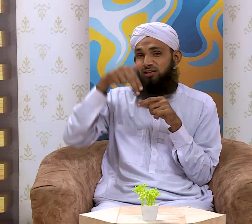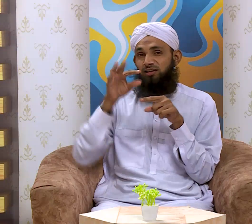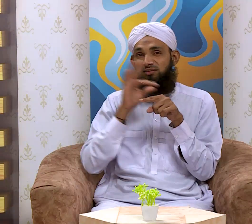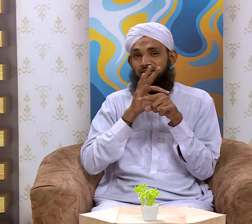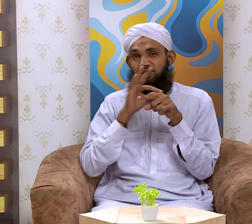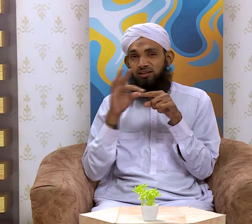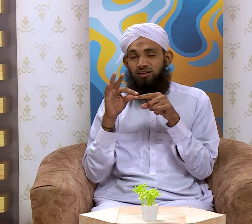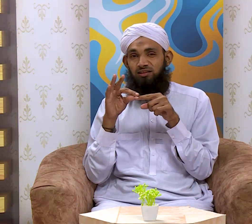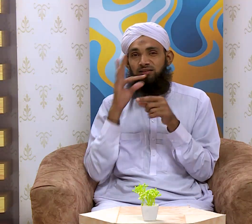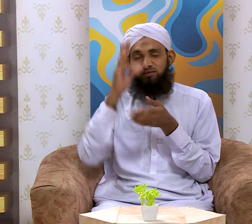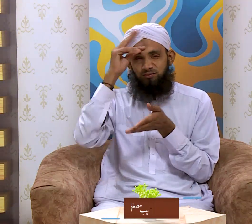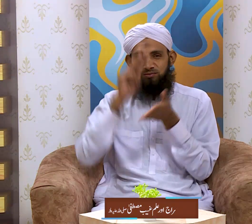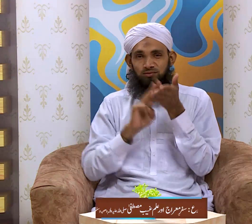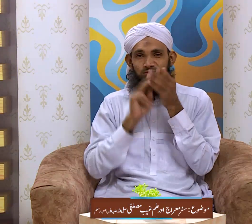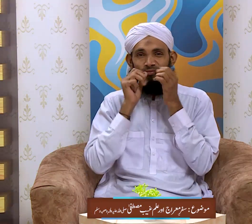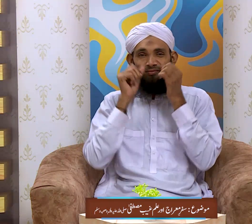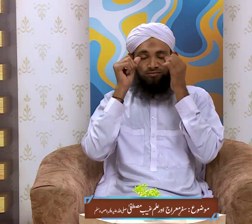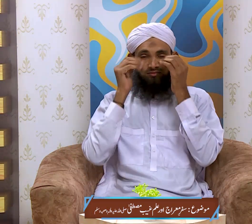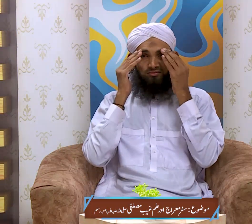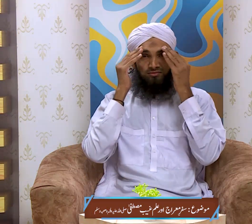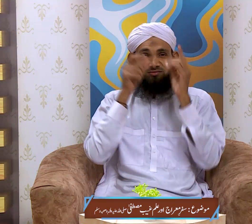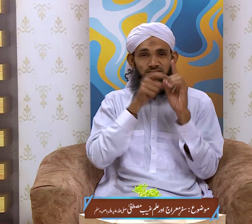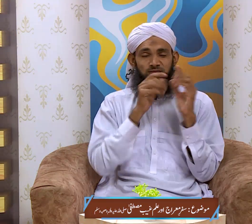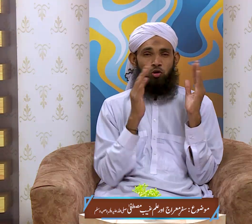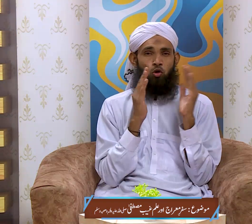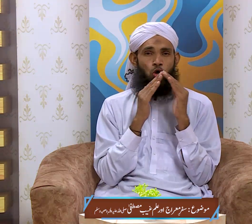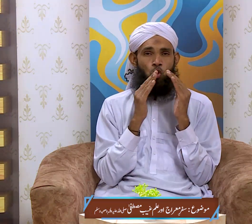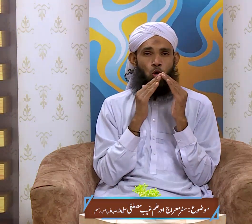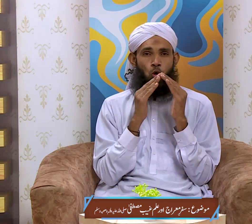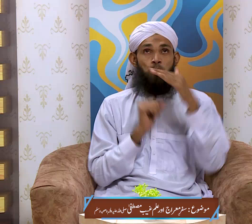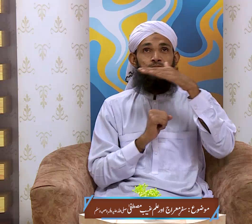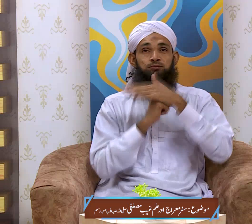صلی اللہ علیہ وآلہ وصحبہ وسلم کے گھر کی چھت کھلی اور اچانک